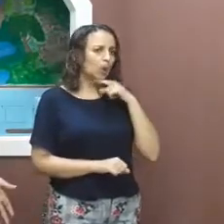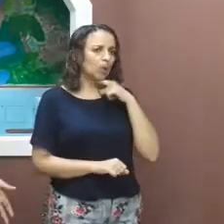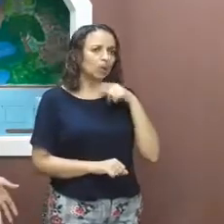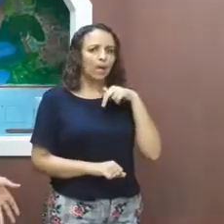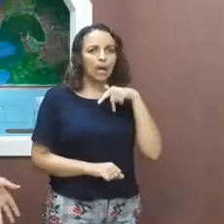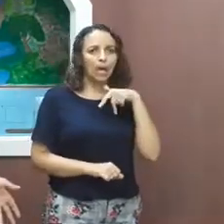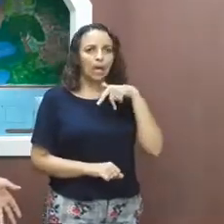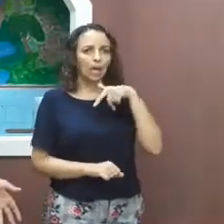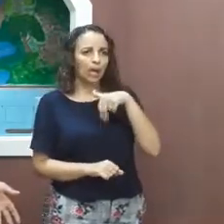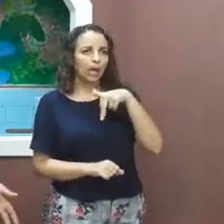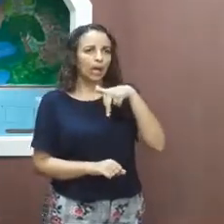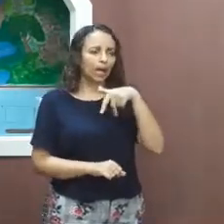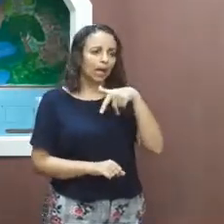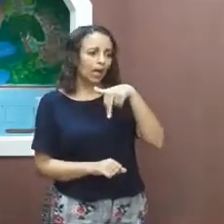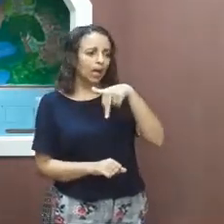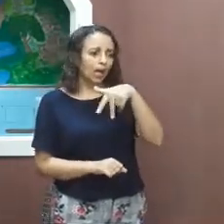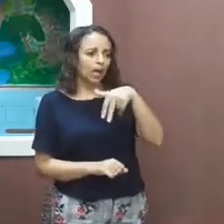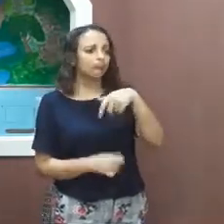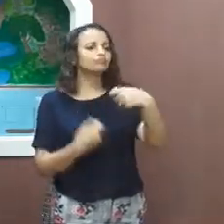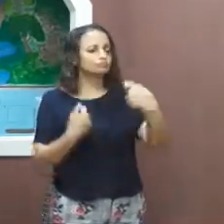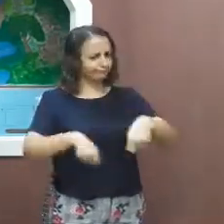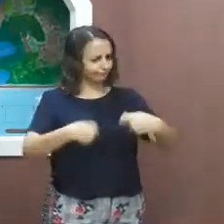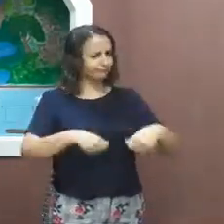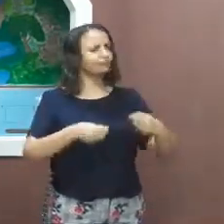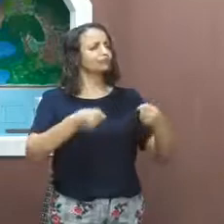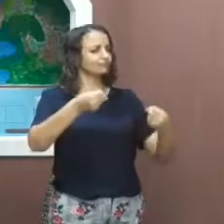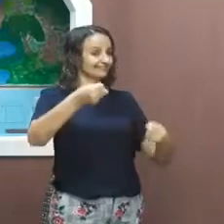pé. Precisa de um